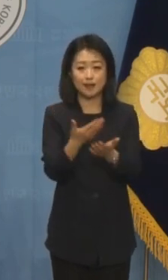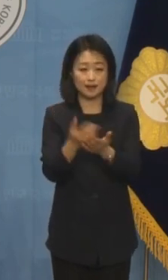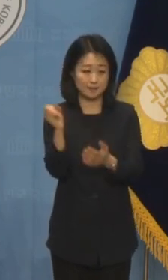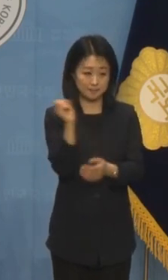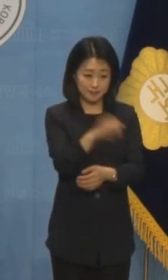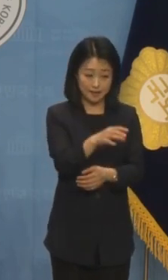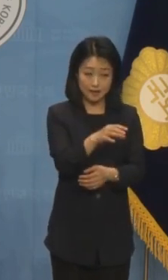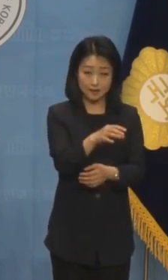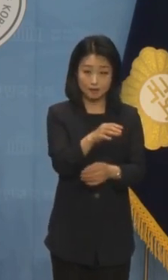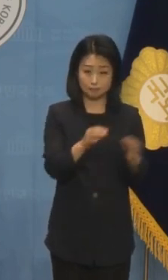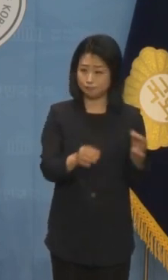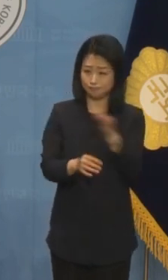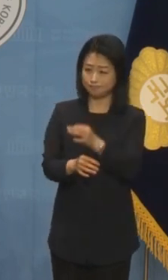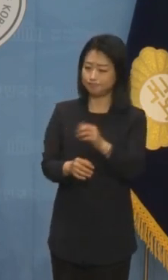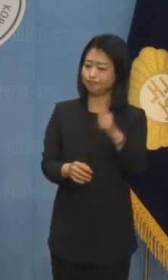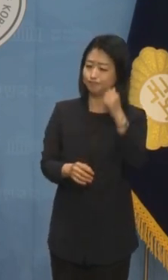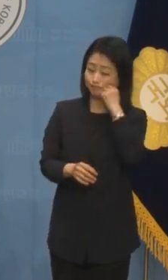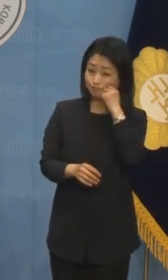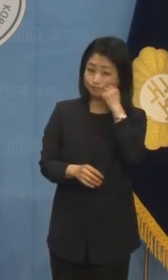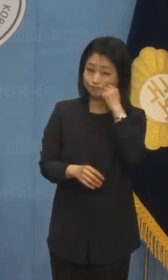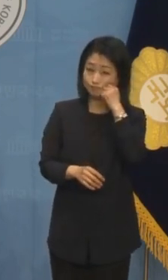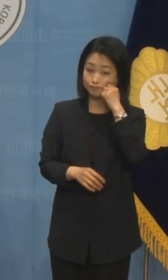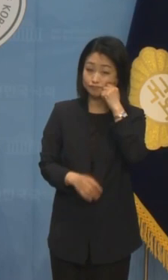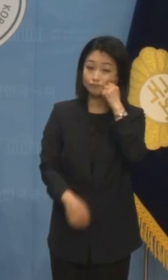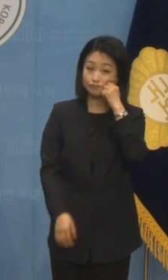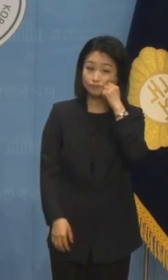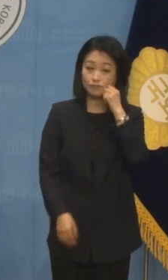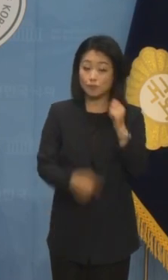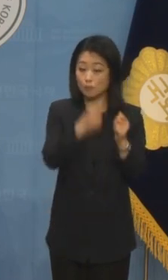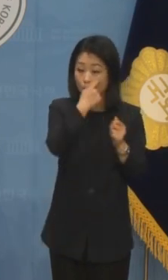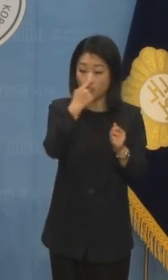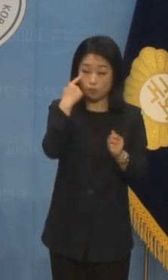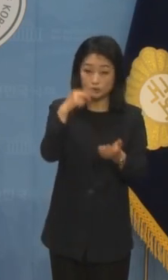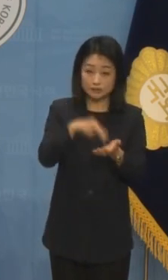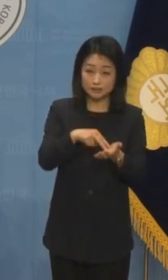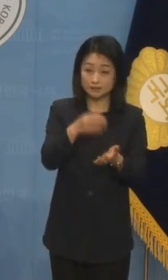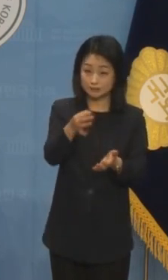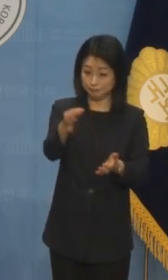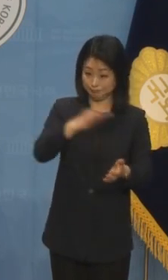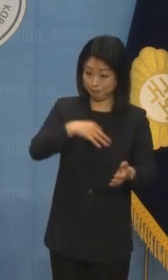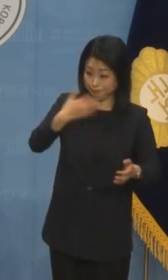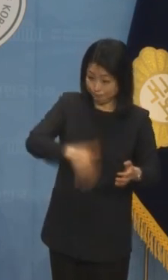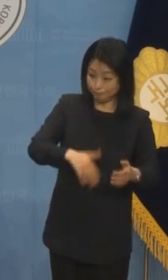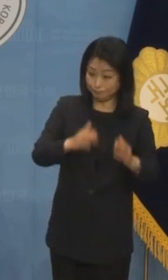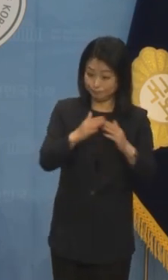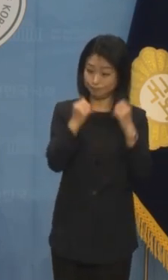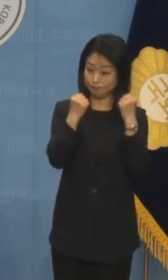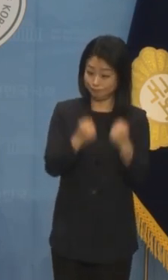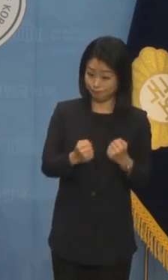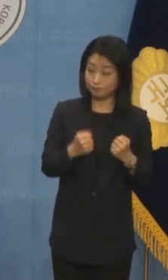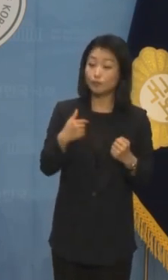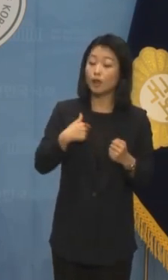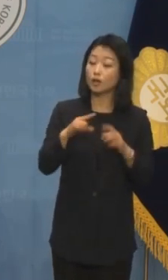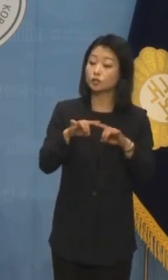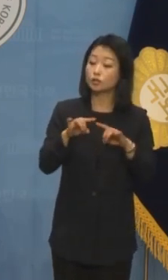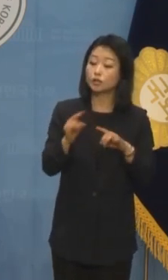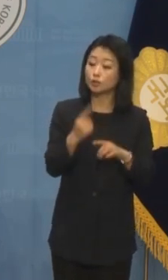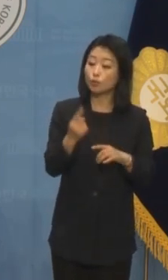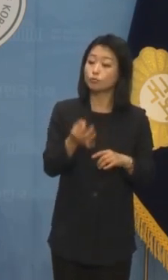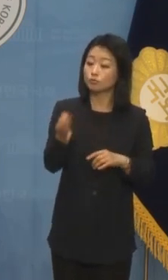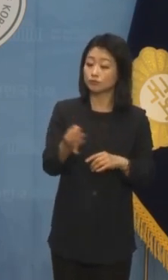임차인은 내지 못하겠다라고 말했습니다. 보증금을 돌려주지 않아 내가 거주하고 있는데 왜 내가 내야